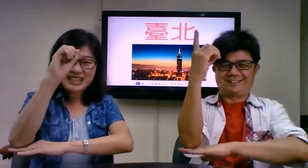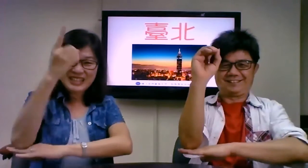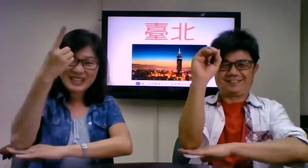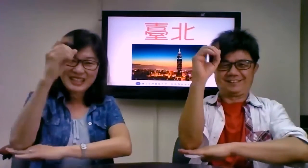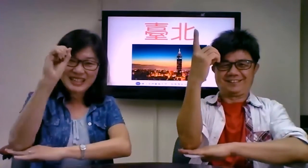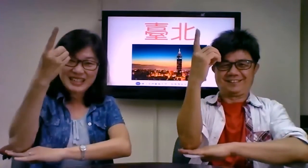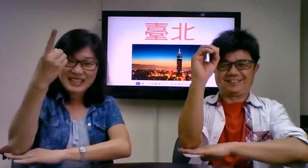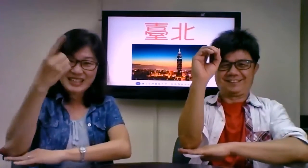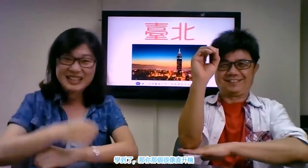101101，